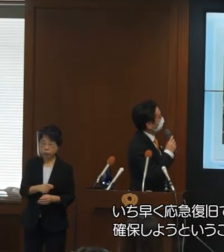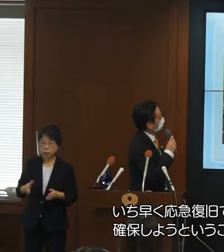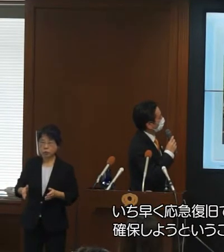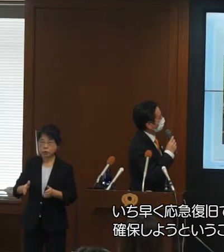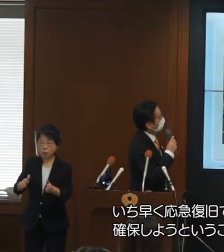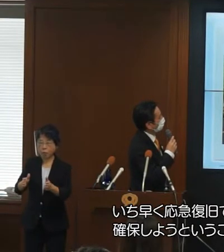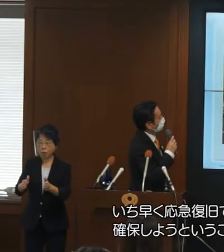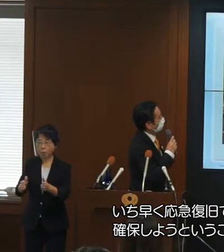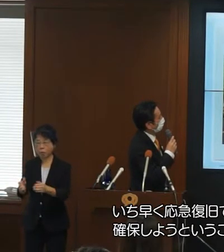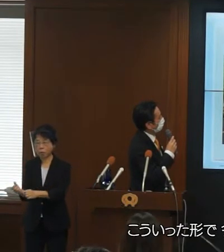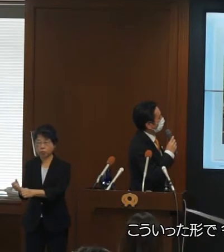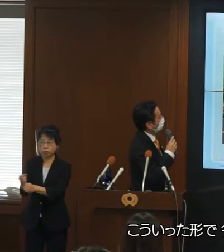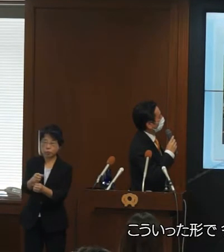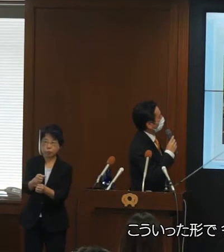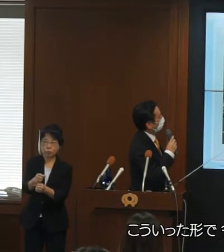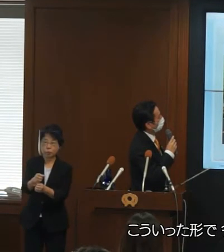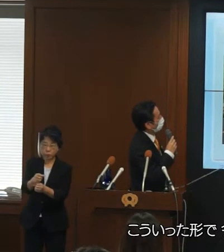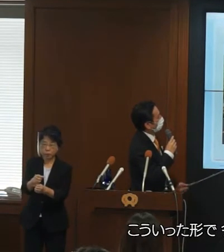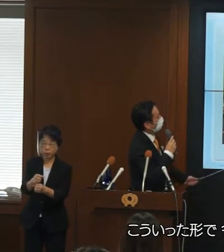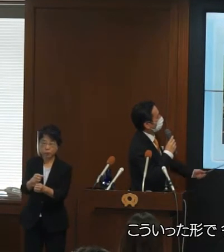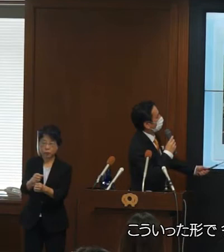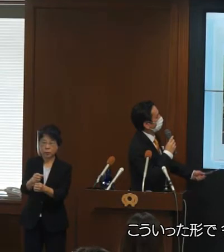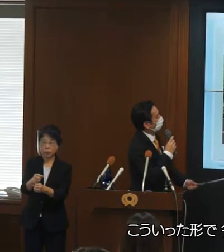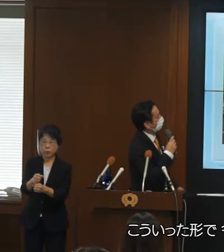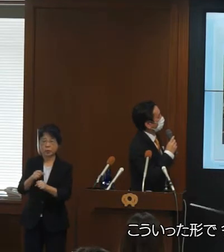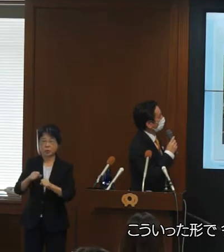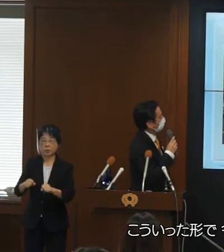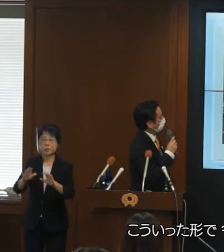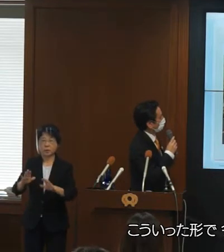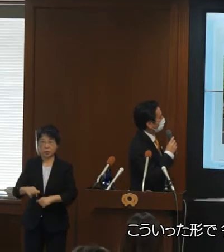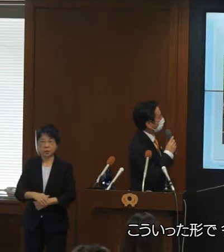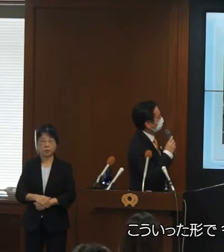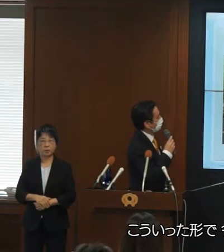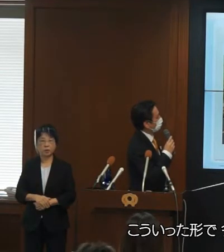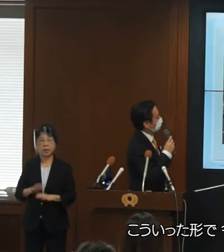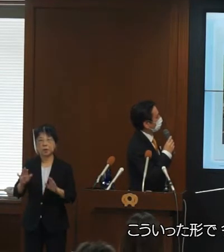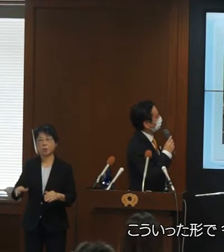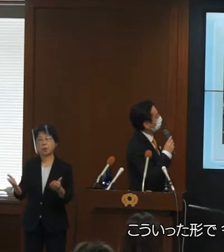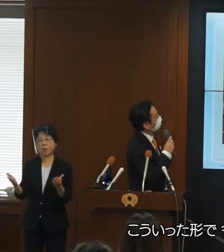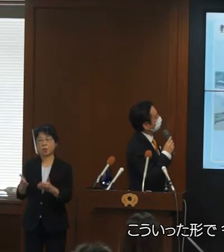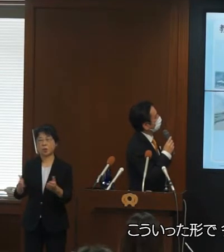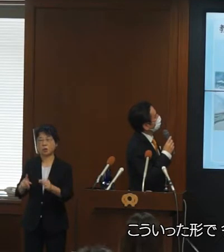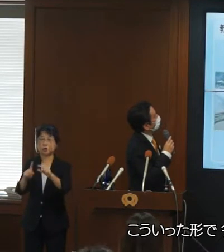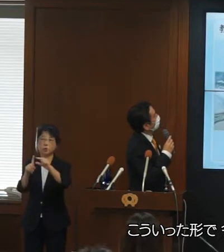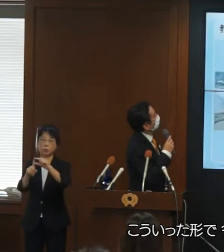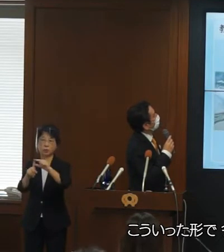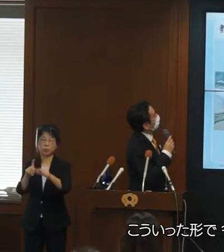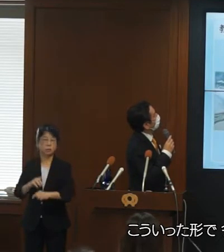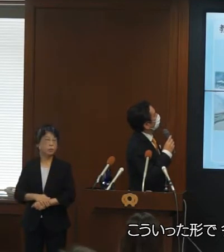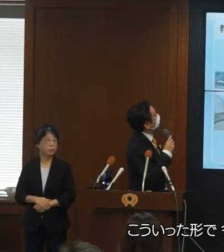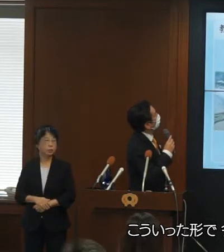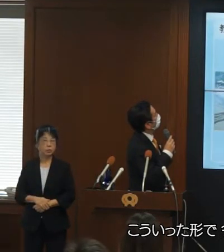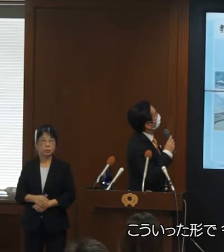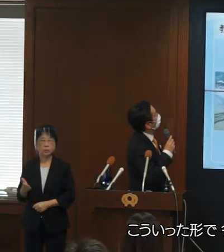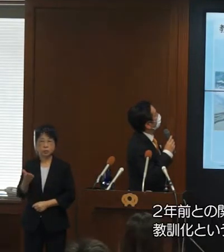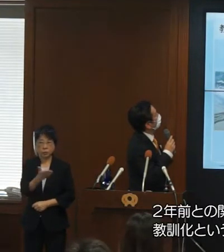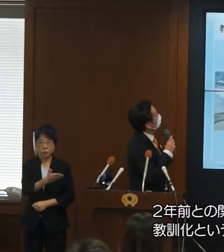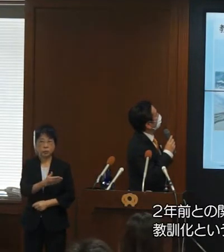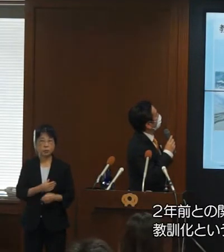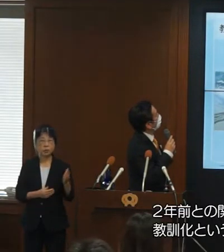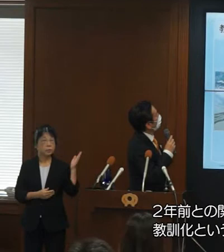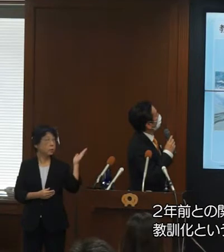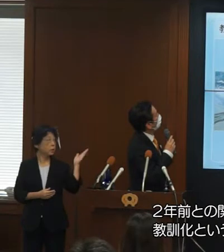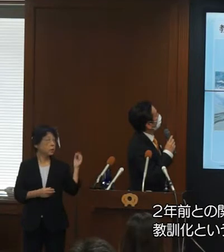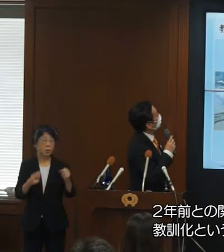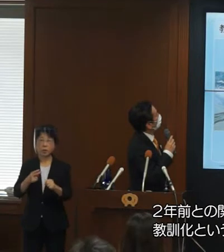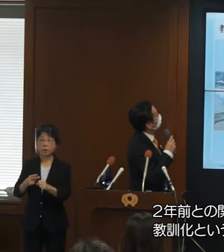確保しようということで、まあ、こういった形で今作業をしております。はい。で